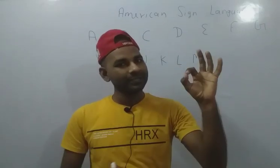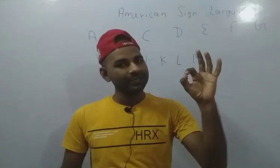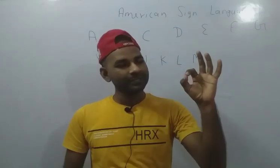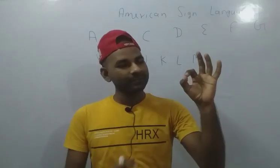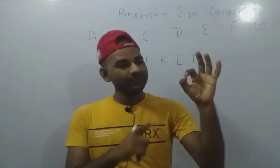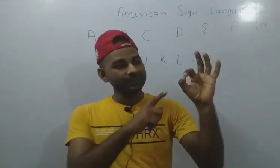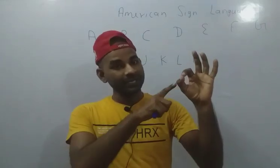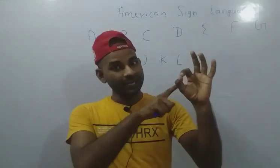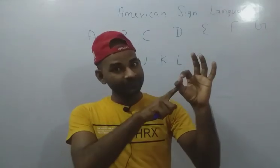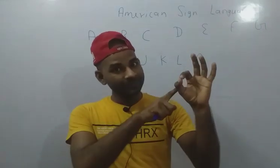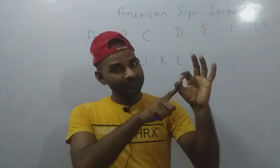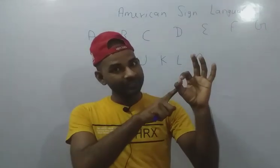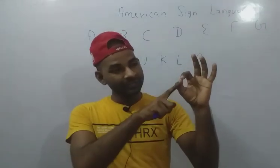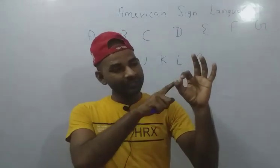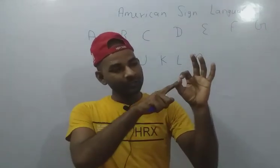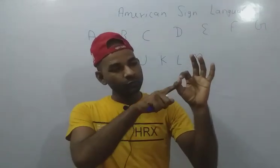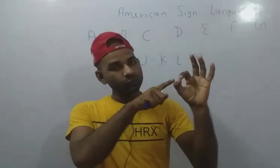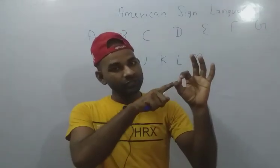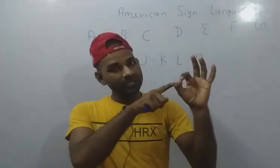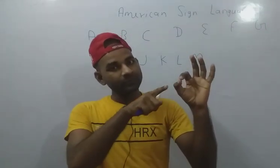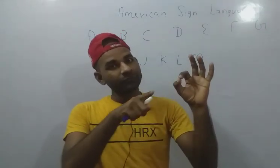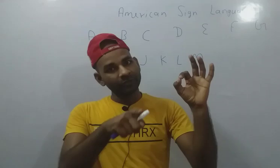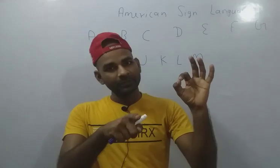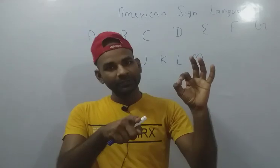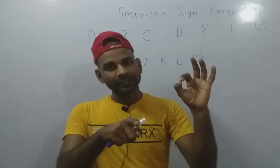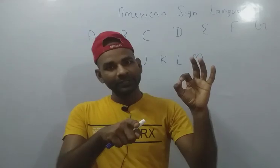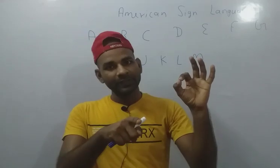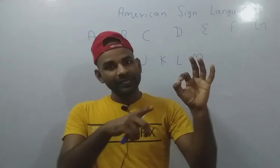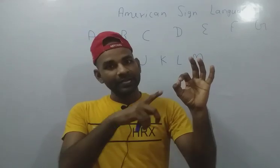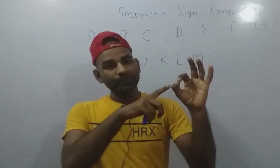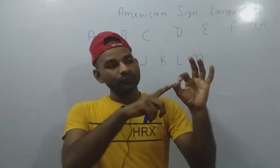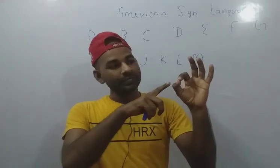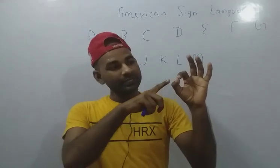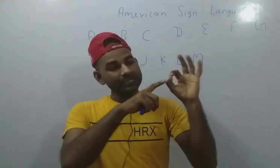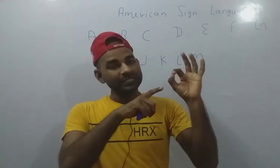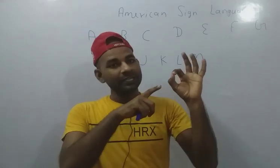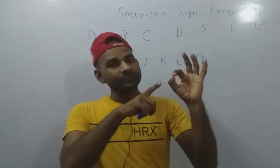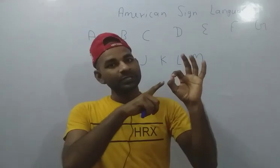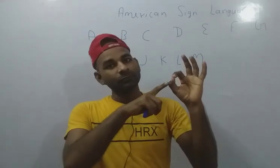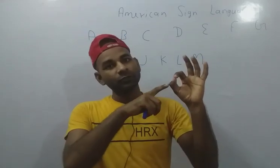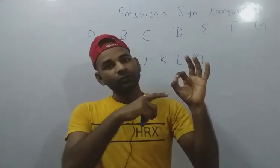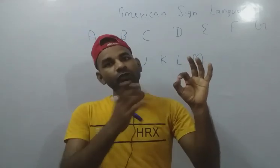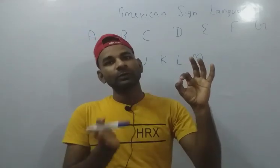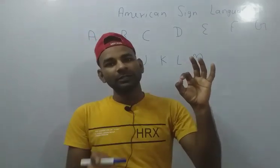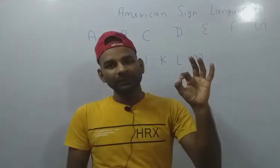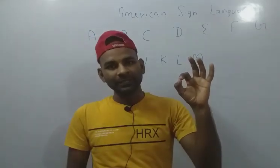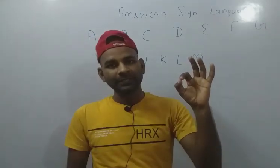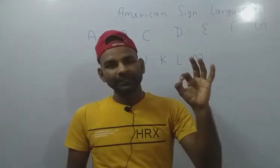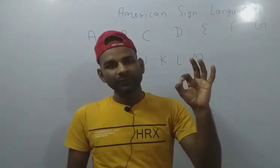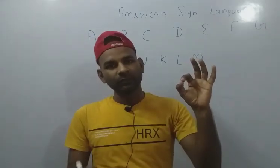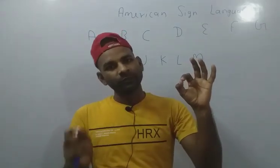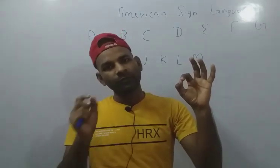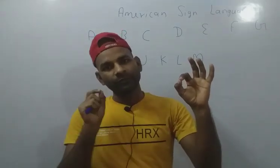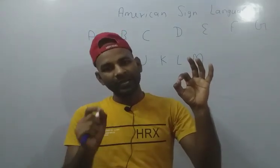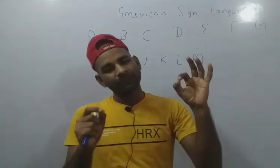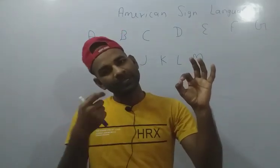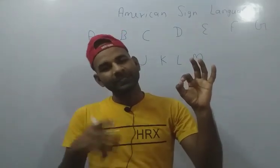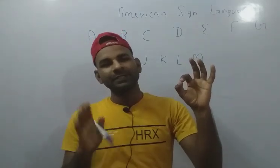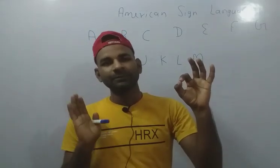इसका मतलब इससे F बनता है और उसी F से फाइन बनता है। अब इस F से आप कोई और मतलब मत निकलिएगा, क्योंकि वो फाइन पहले से ही समझा